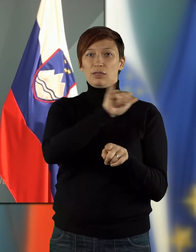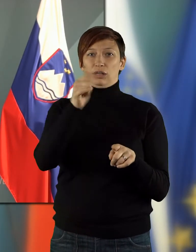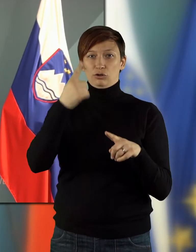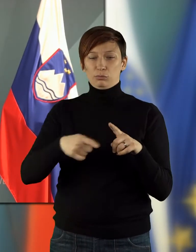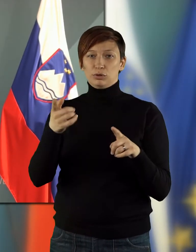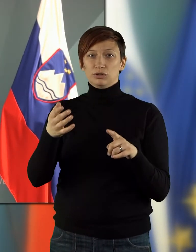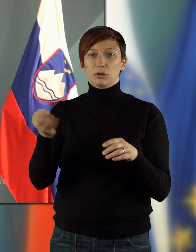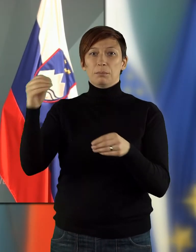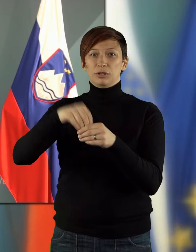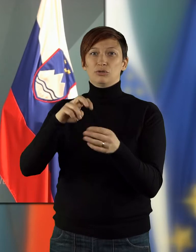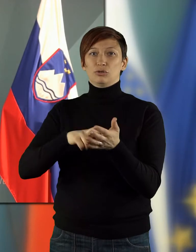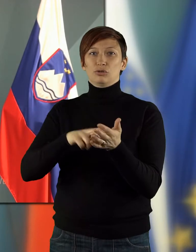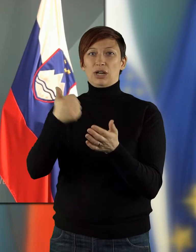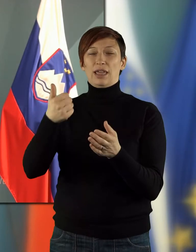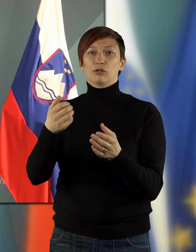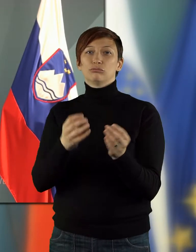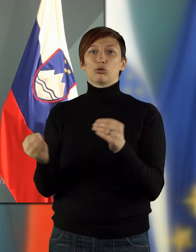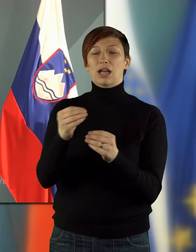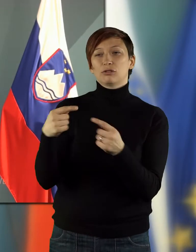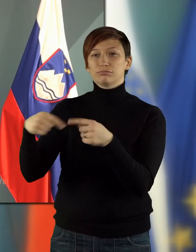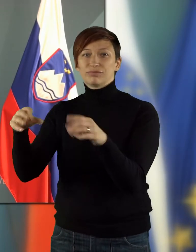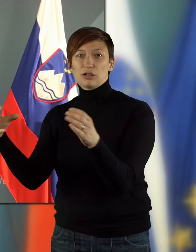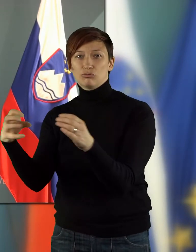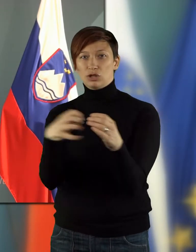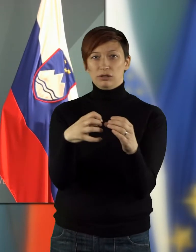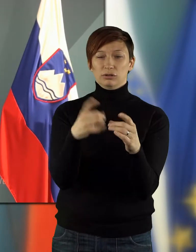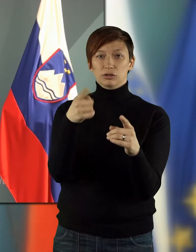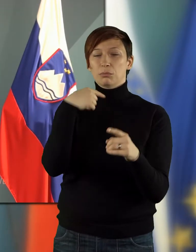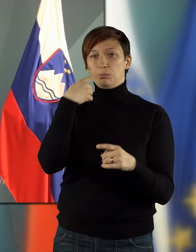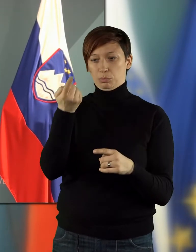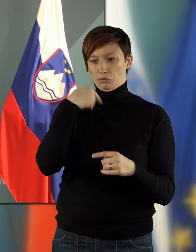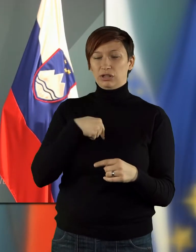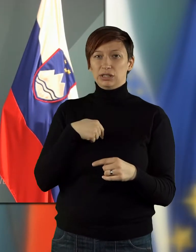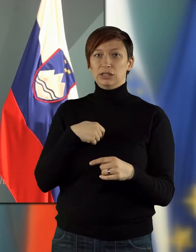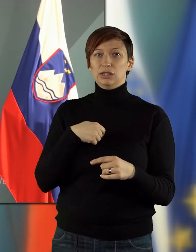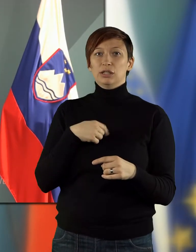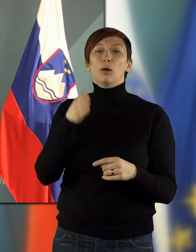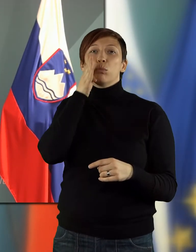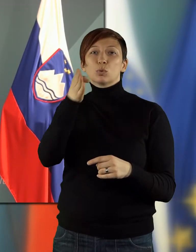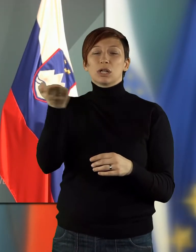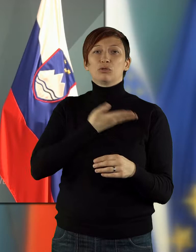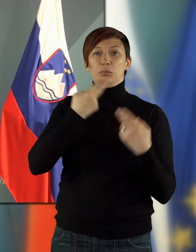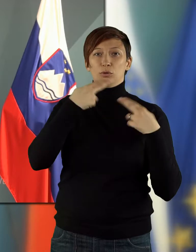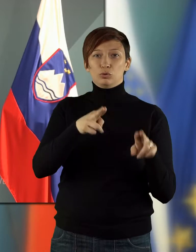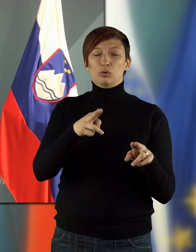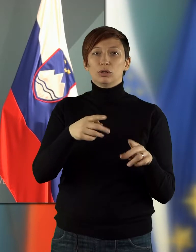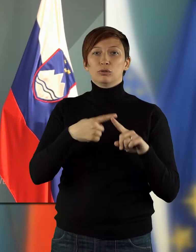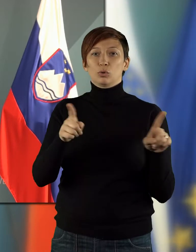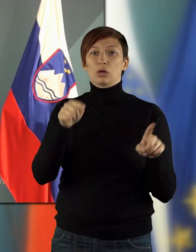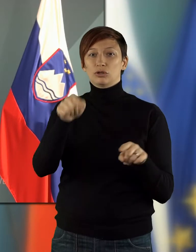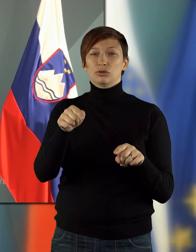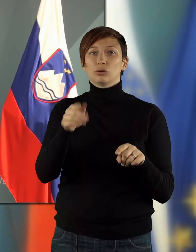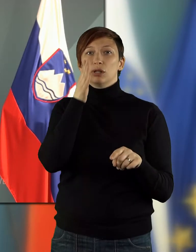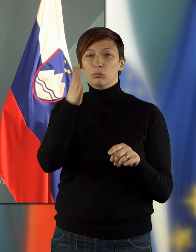kot leto in pol, so pridružili še eno četo, ker so, tako so mi povedali, z Brusla dobili odgovor, da